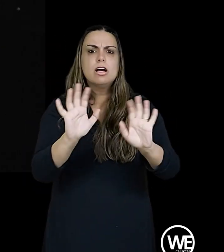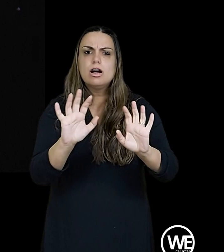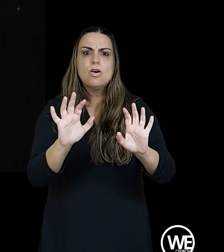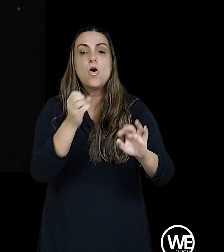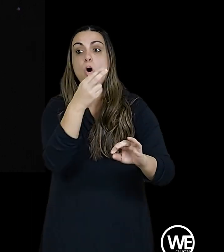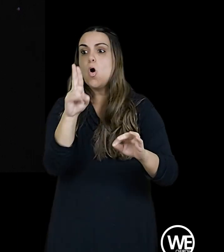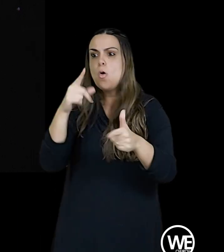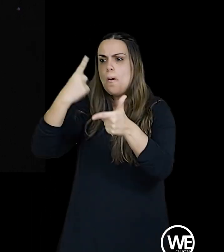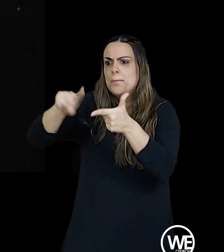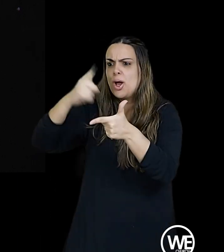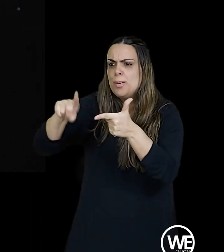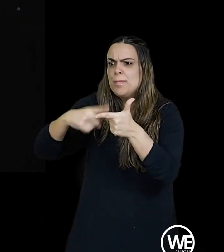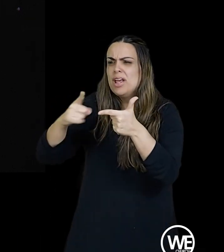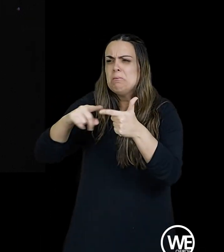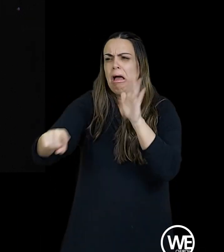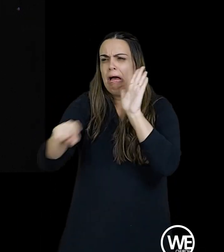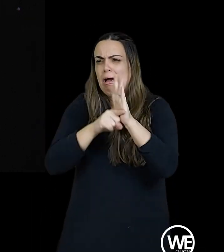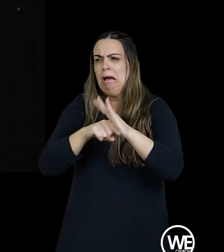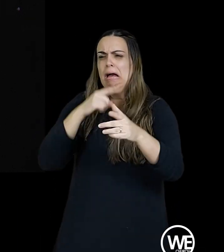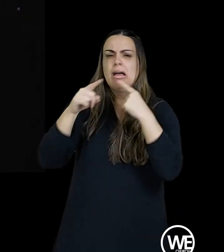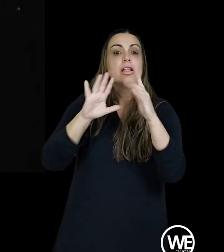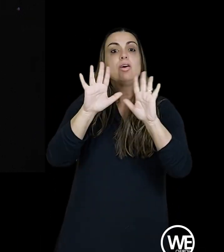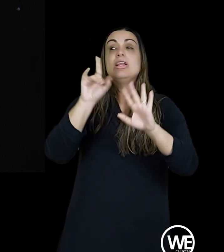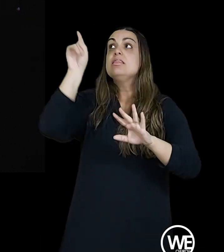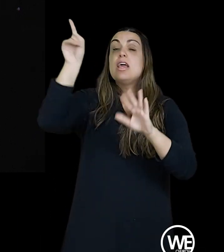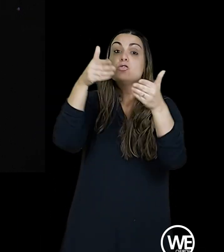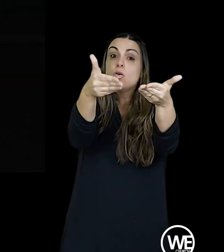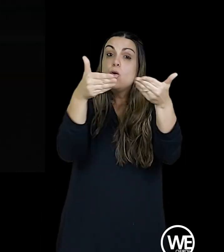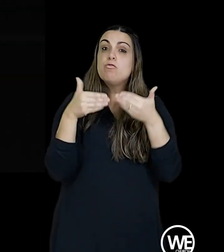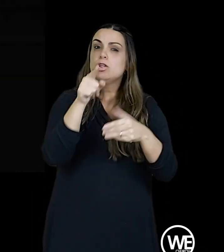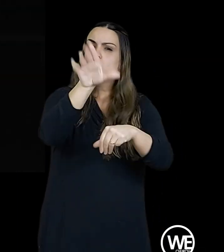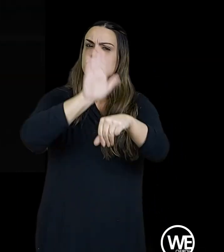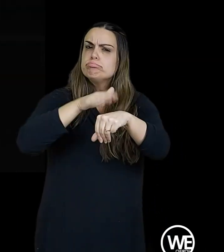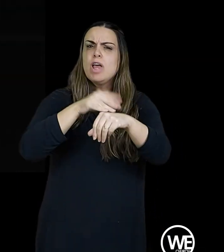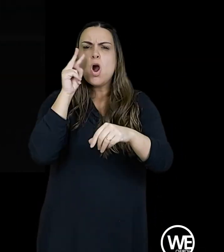numa perspectiva espiritual. Por isso,